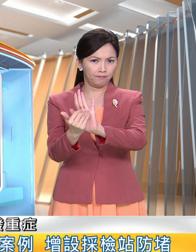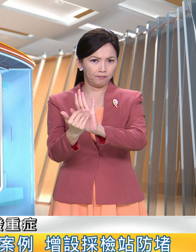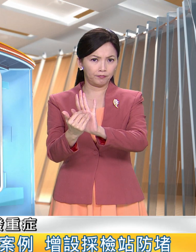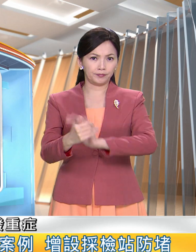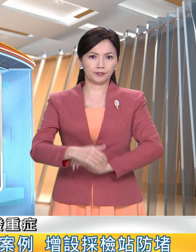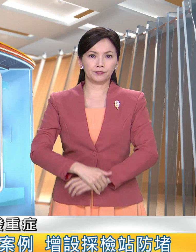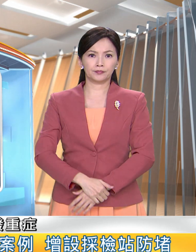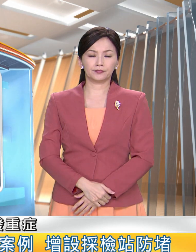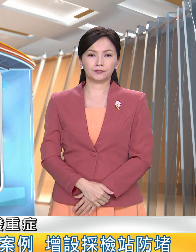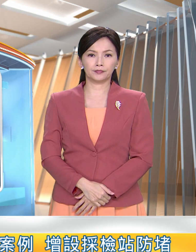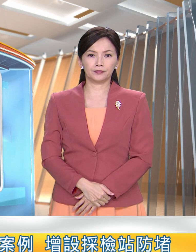症。